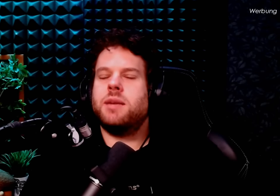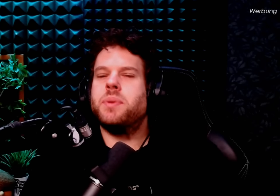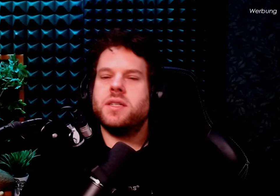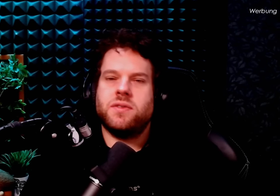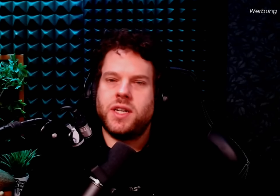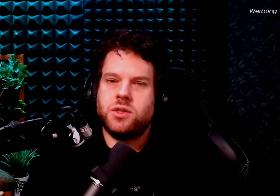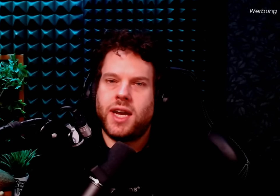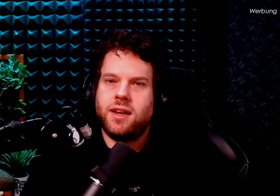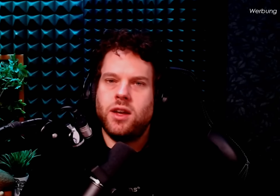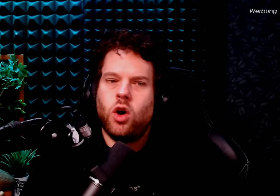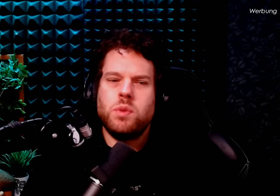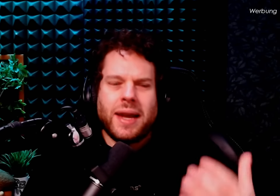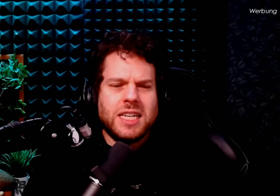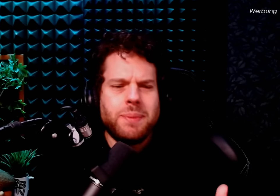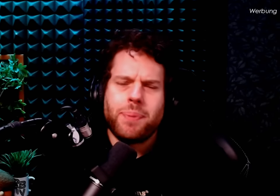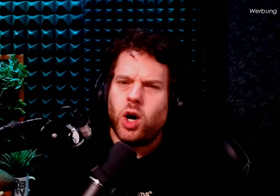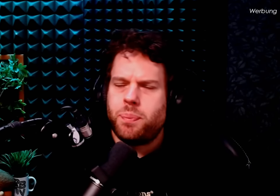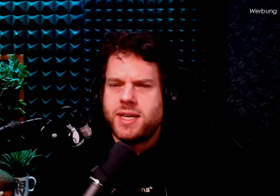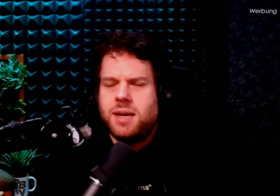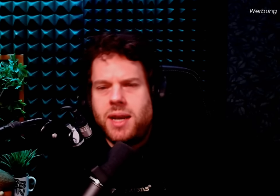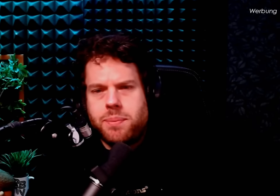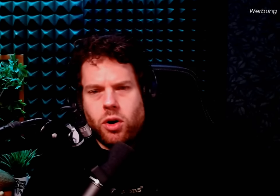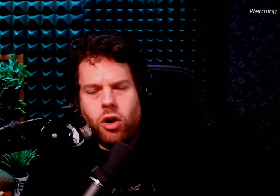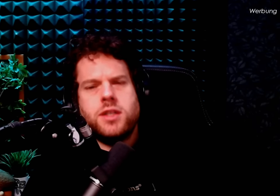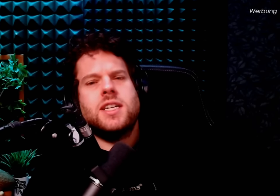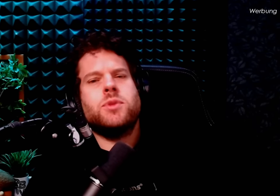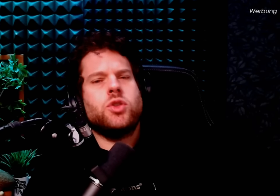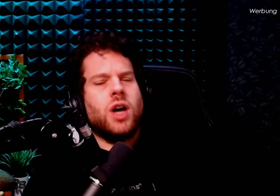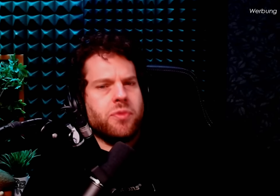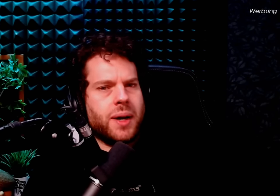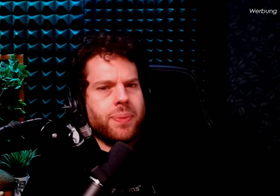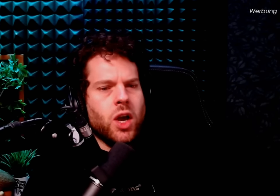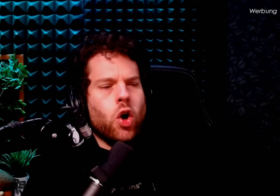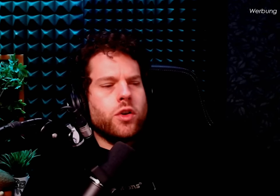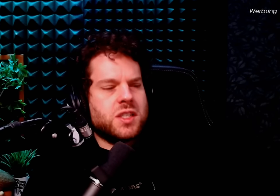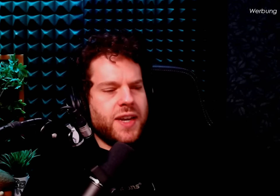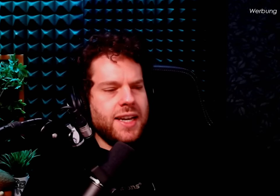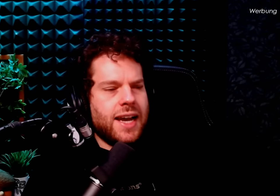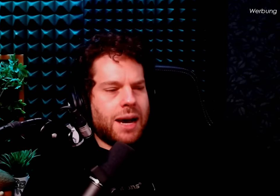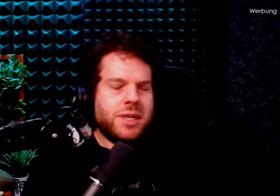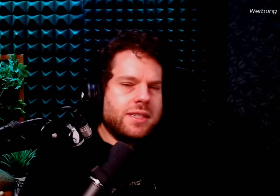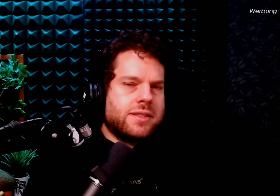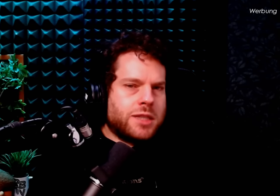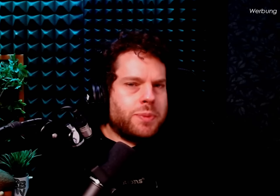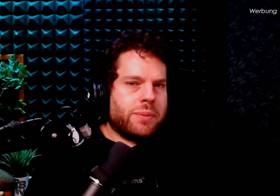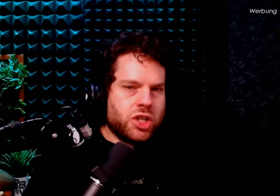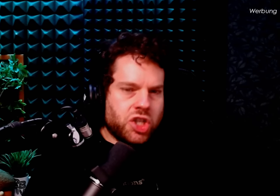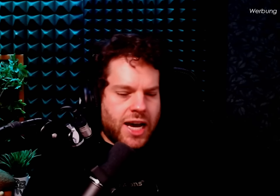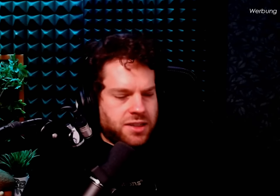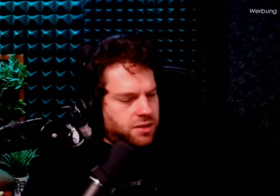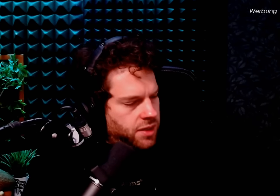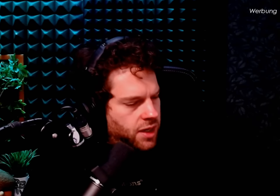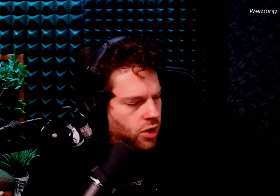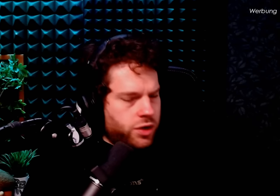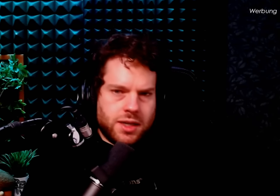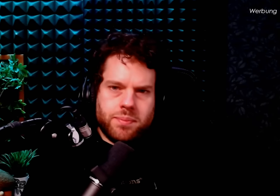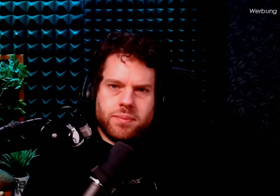erklärt, mit mir diesen Weg zu gehen. Und manchmal braucht man ja im Leben auch Leute, die einem eine Tür aufmachen. Und deswegen habe ich dieses Experiment gestartet, unter dem